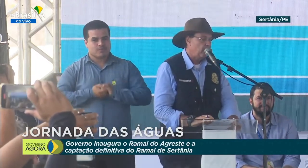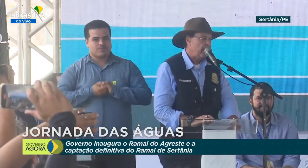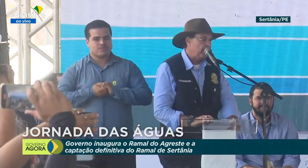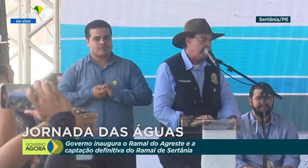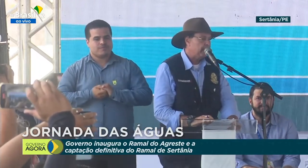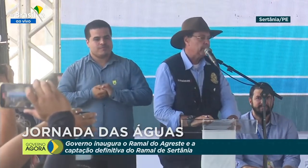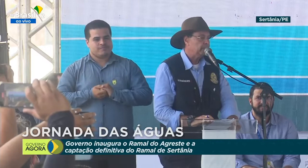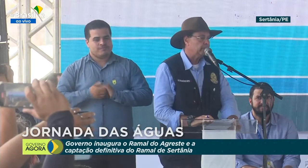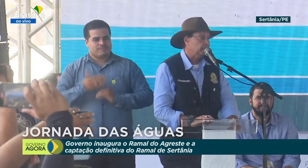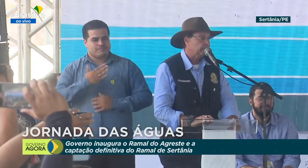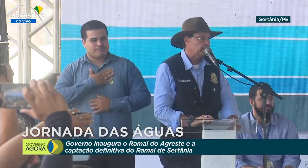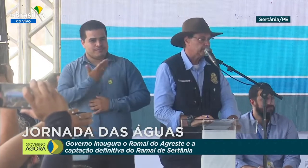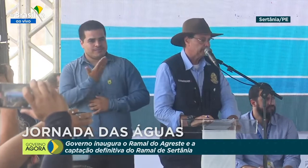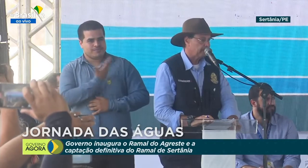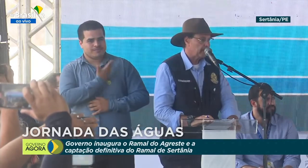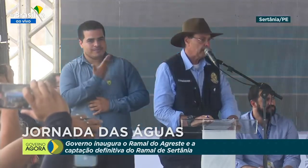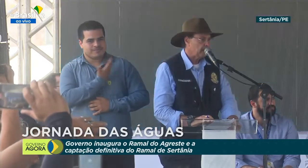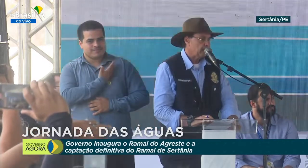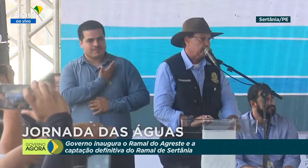o meu amigo,